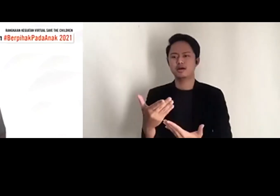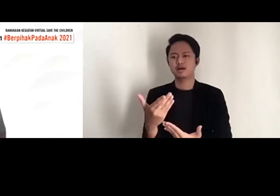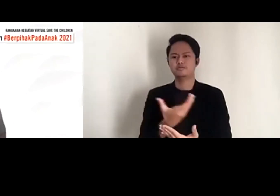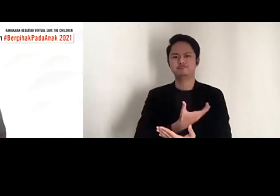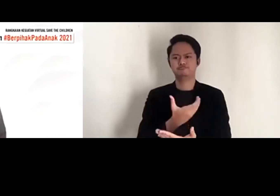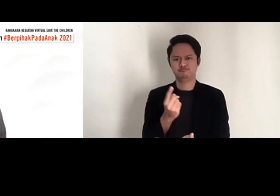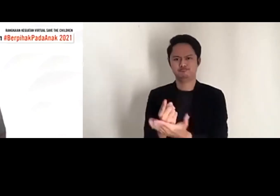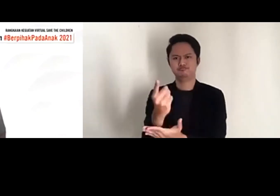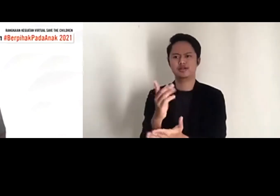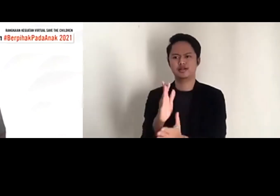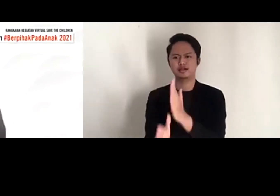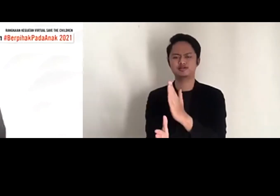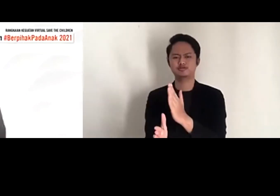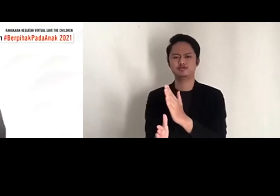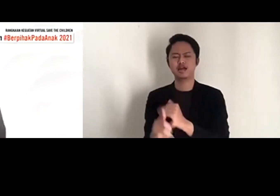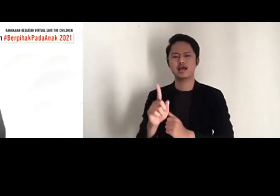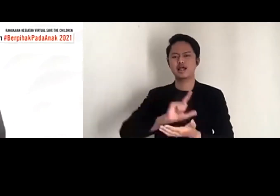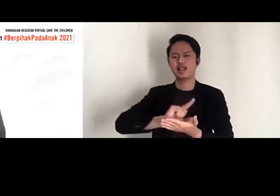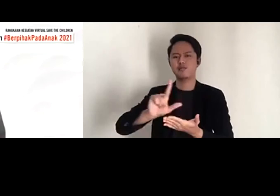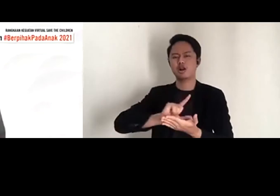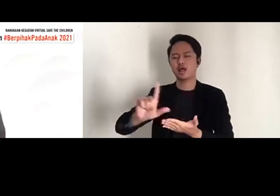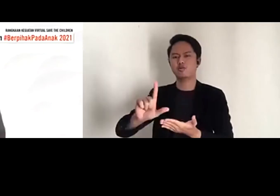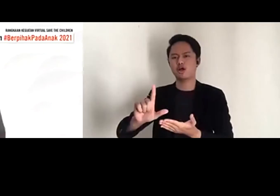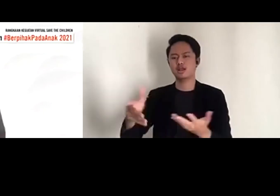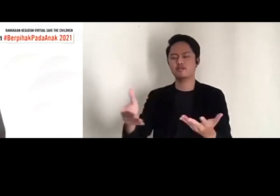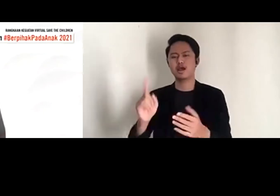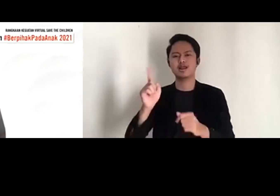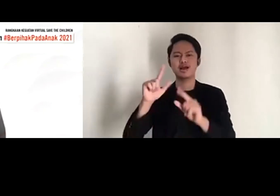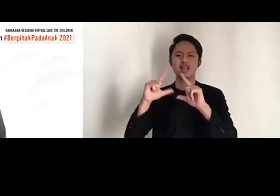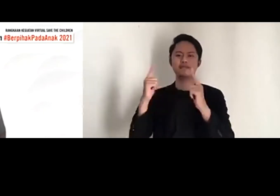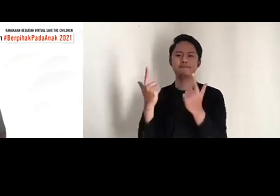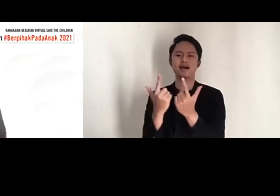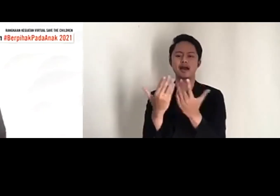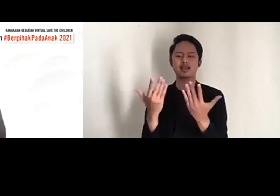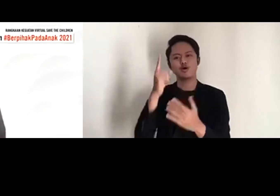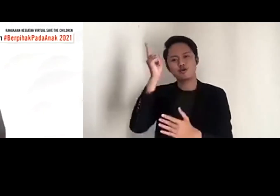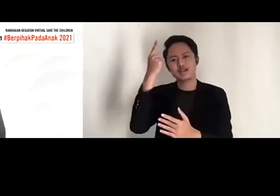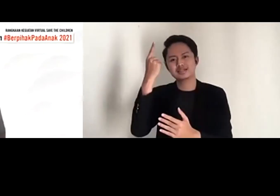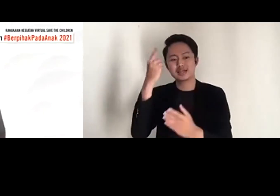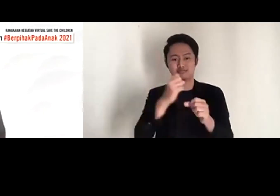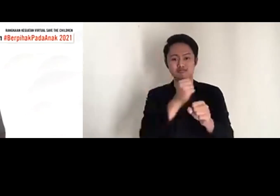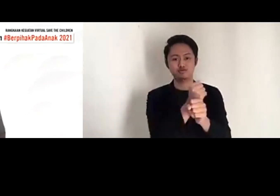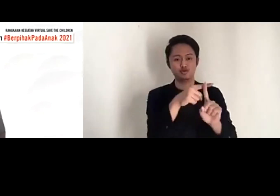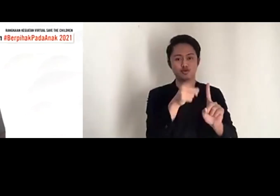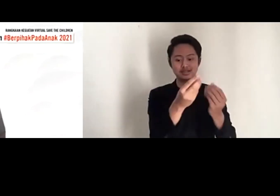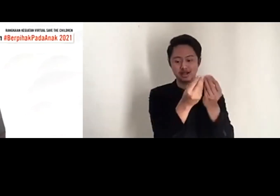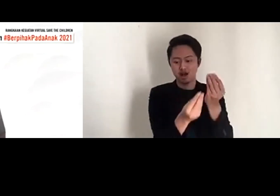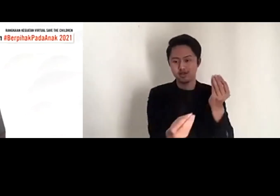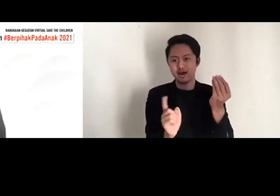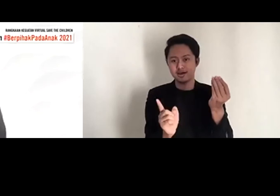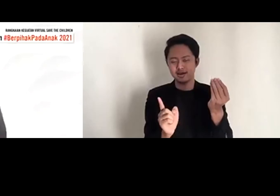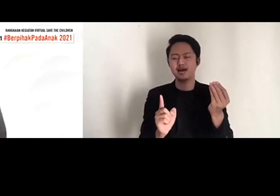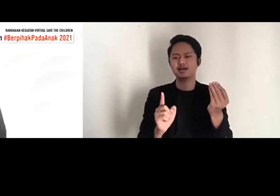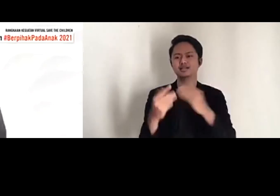dengan rujukan laporan tersebut kepada lembaga atau dinas anggota gugus tugas yang memiliki